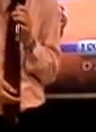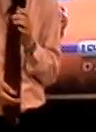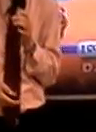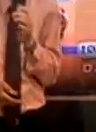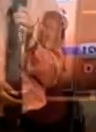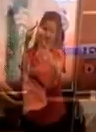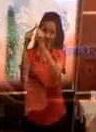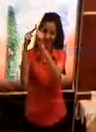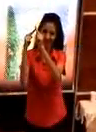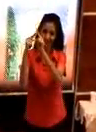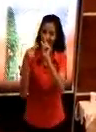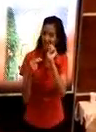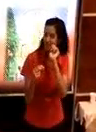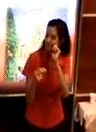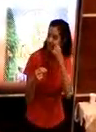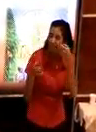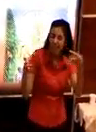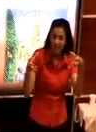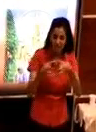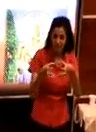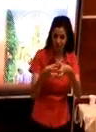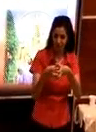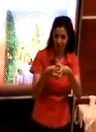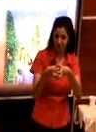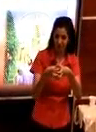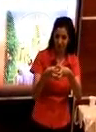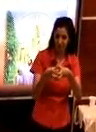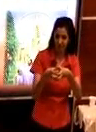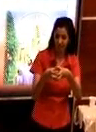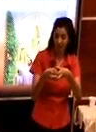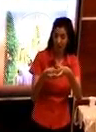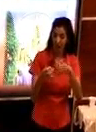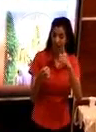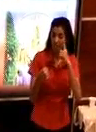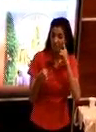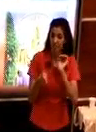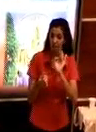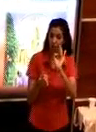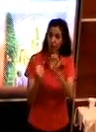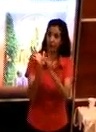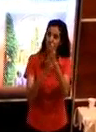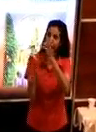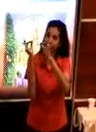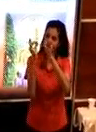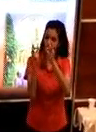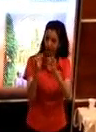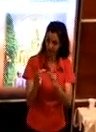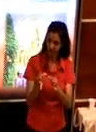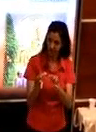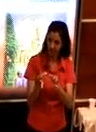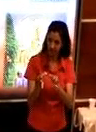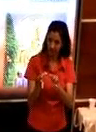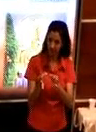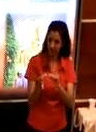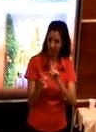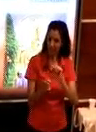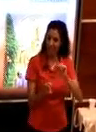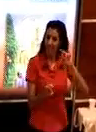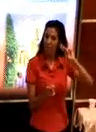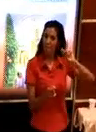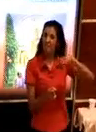realmente hermosa, hermanos. En el día señalado por el Todopoderoso. Vengamos obediente